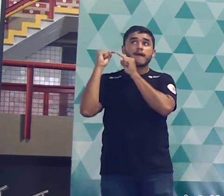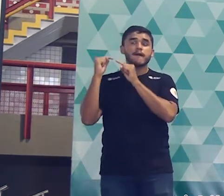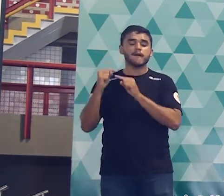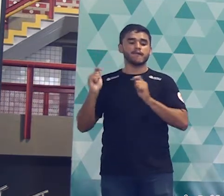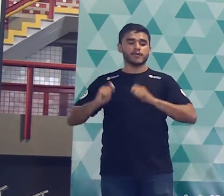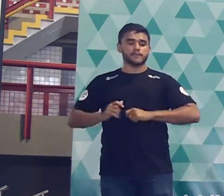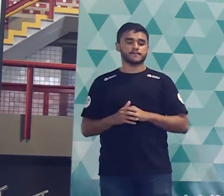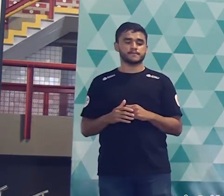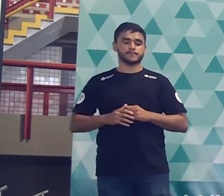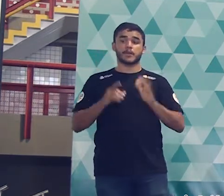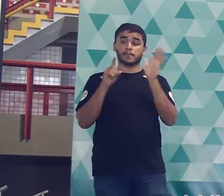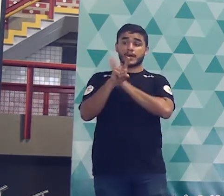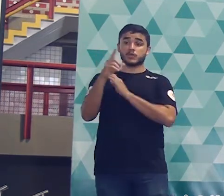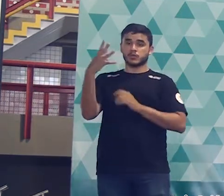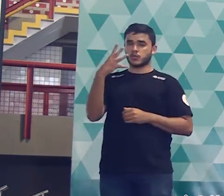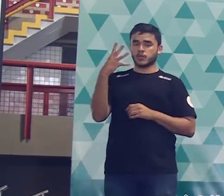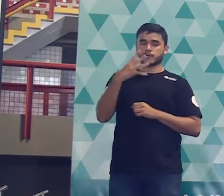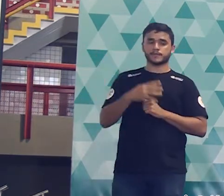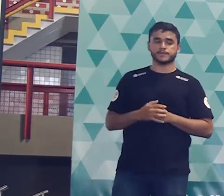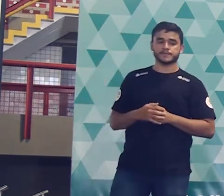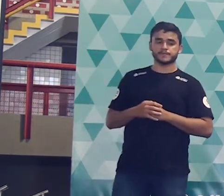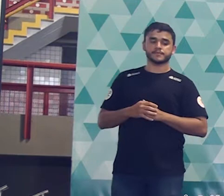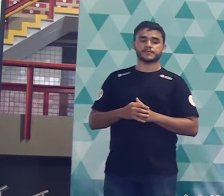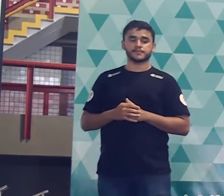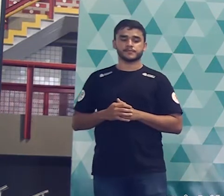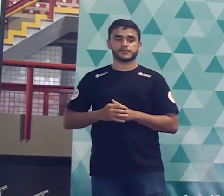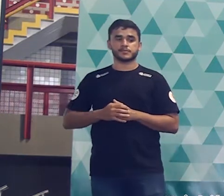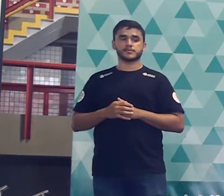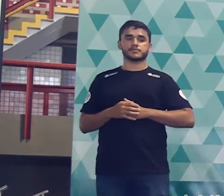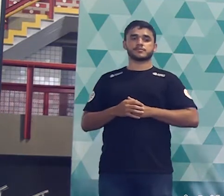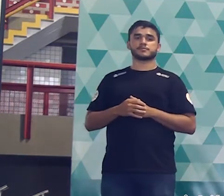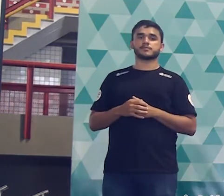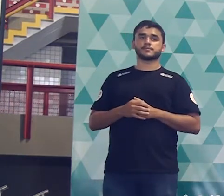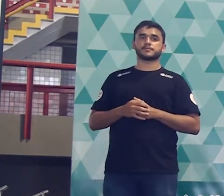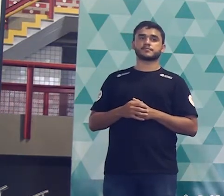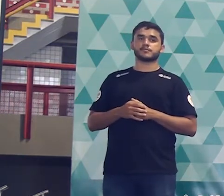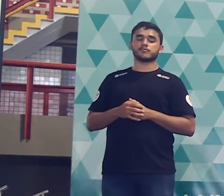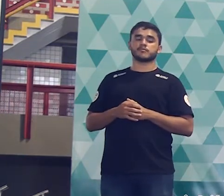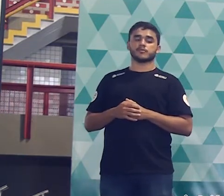rapidinho, olha. Deixa eu pegar aqui, só um instante.